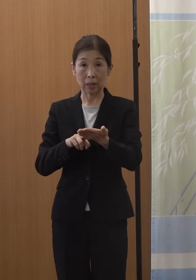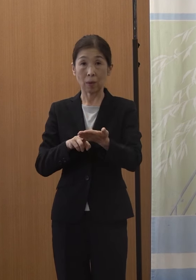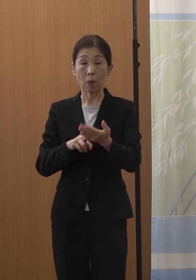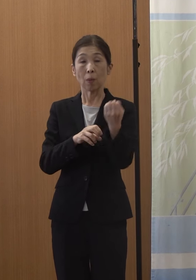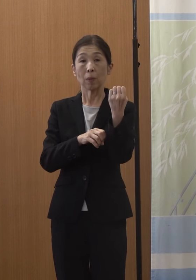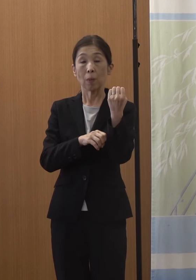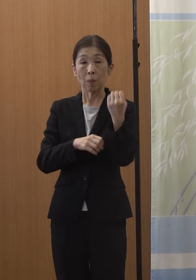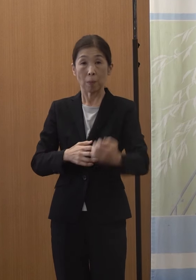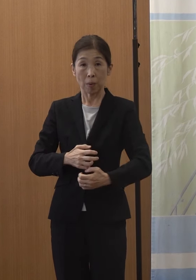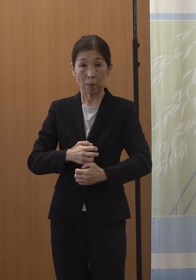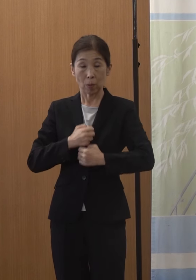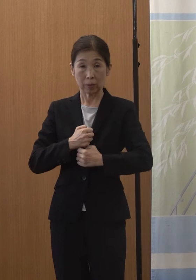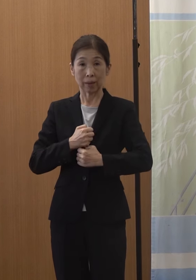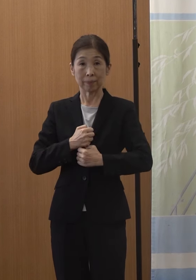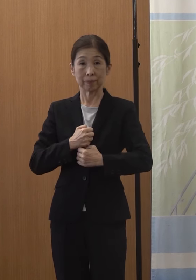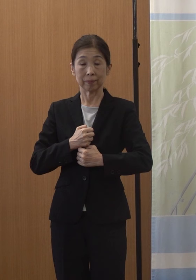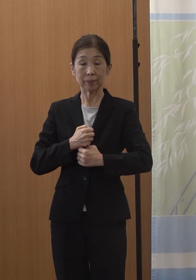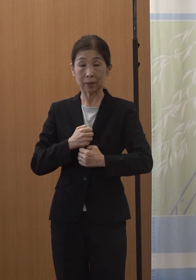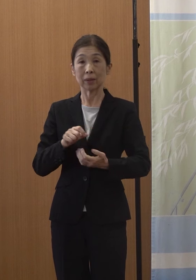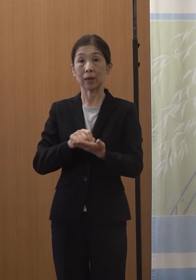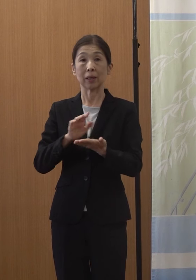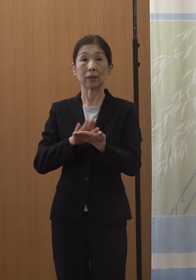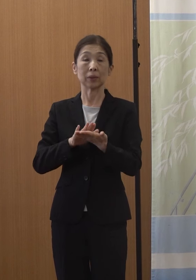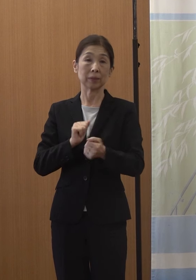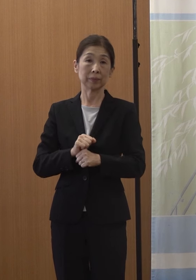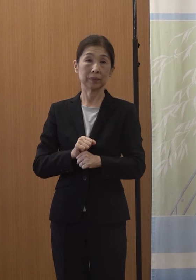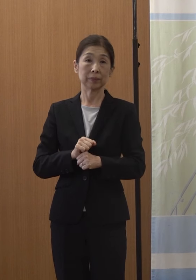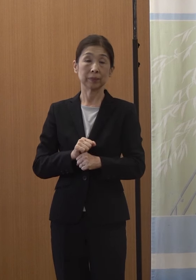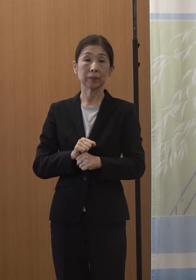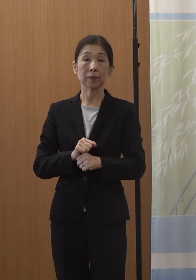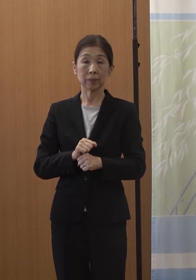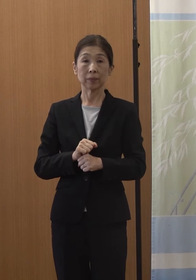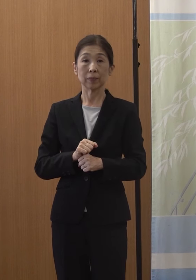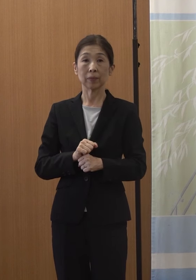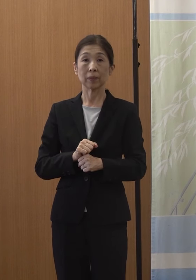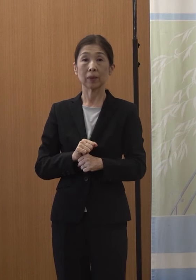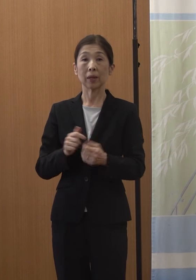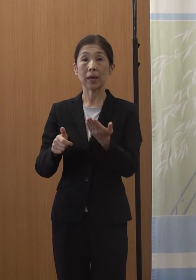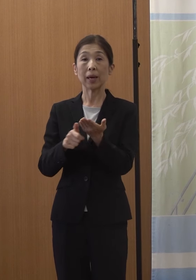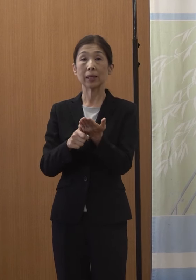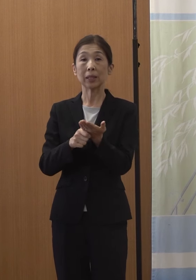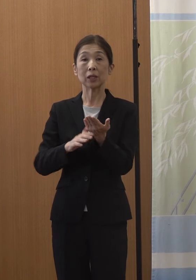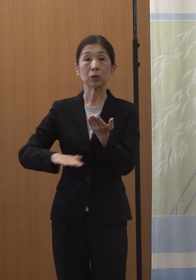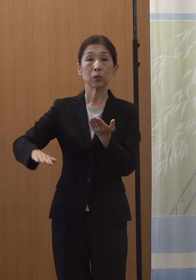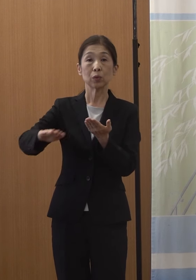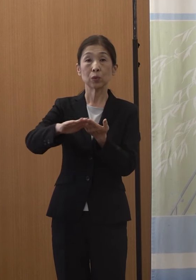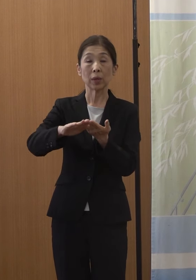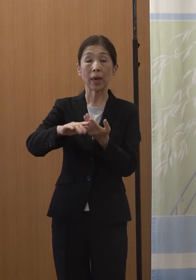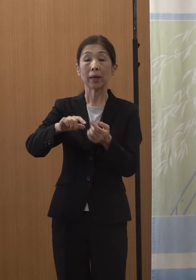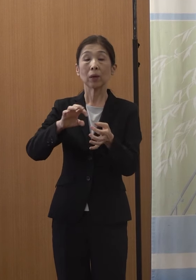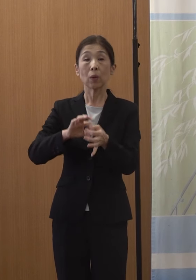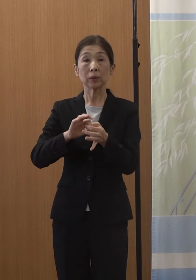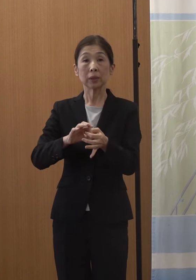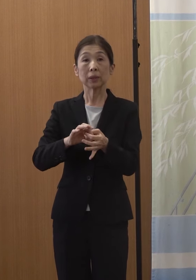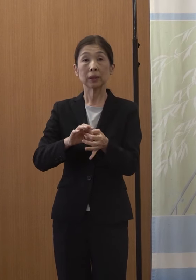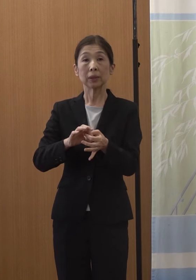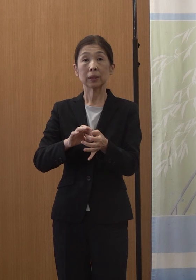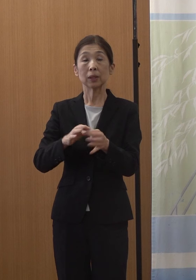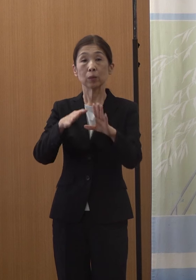事業を誘導すると、書かせていただいています。一方で、金沢駅周辺区域についてその記述